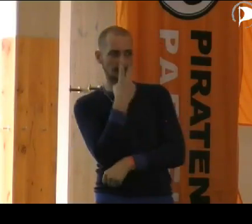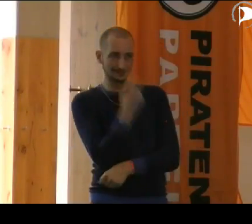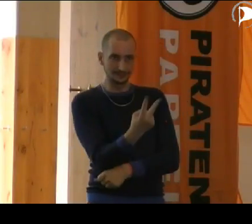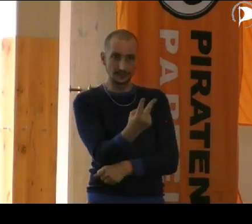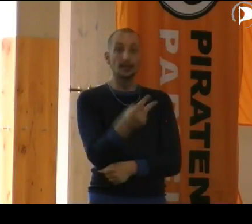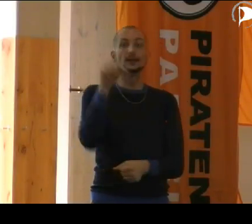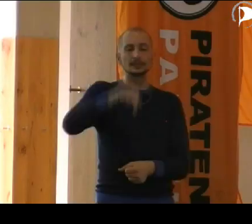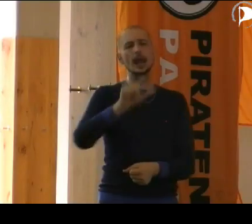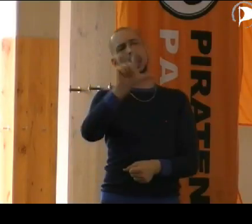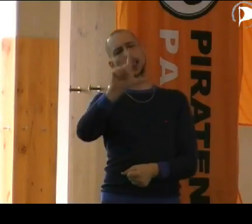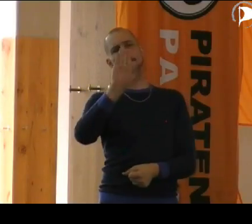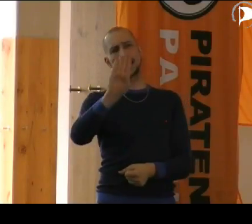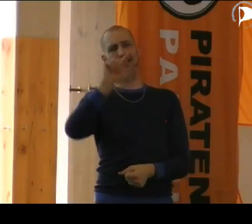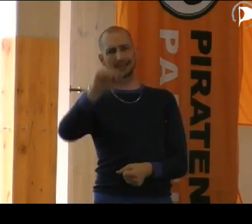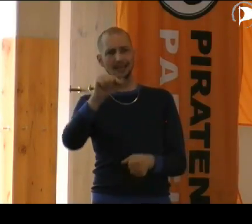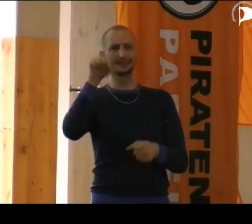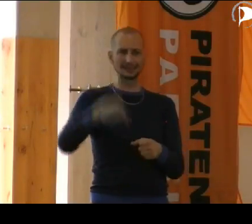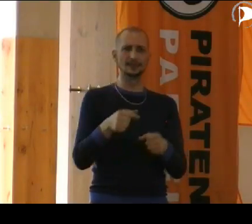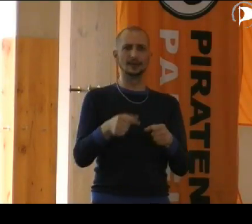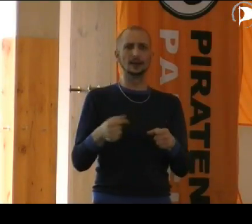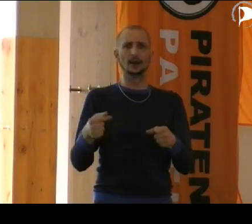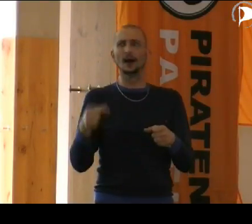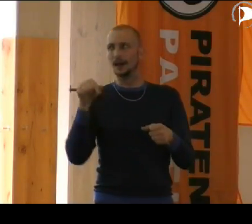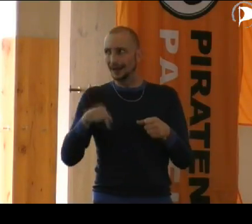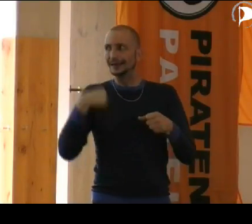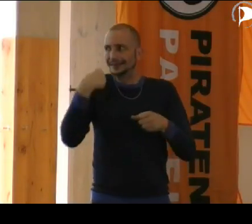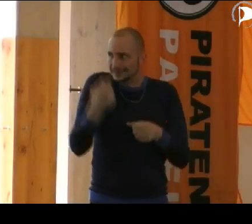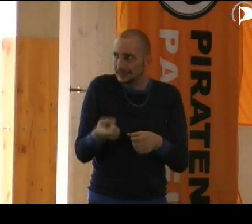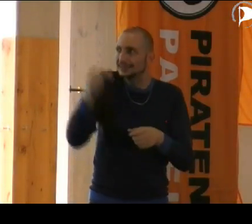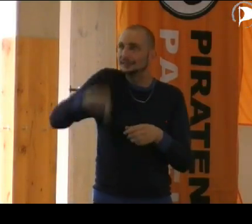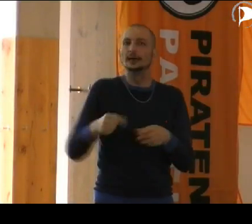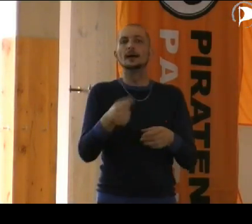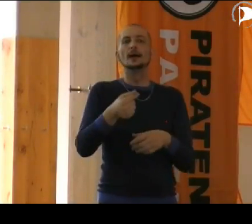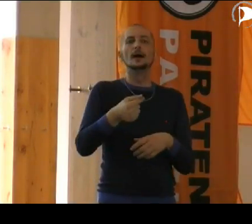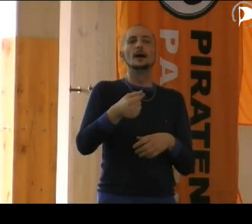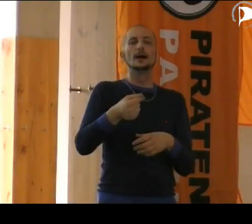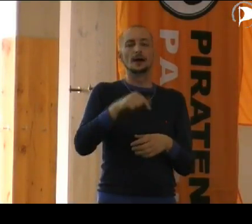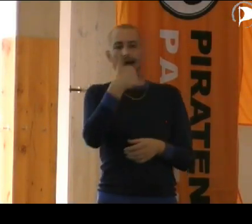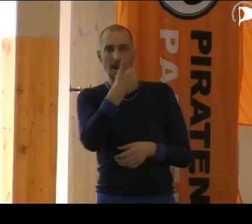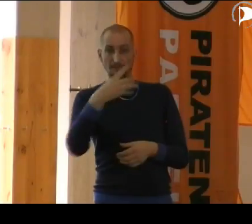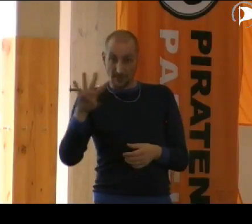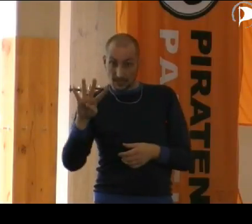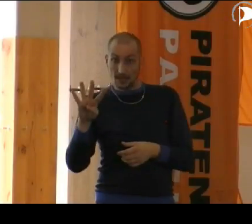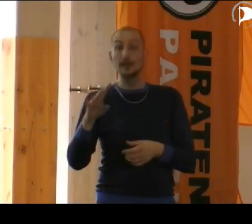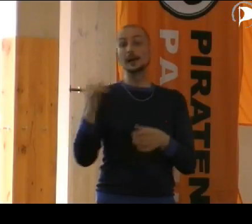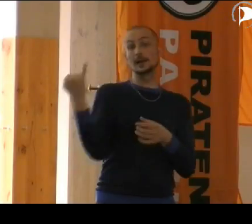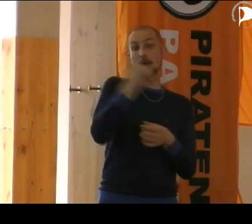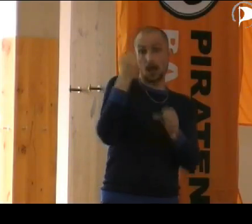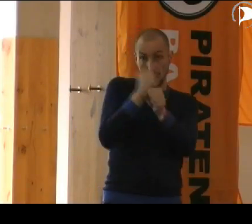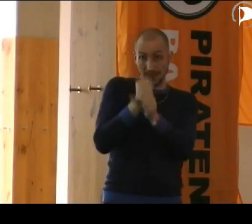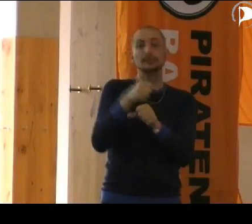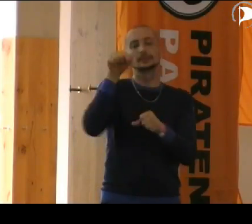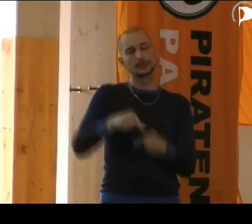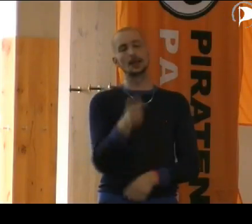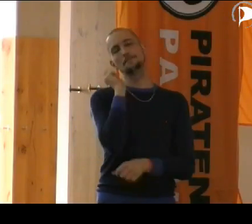dass wir schon jetzt ist es nach über zweieinhalb jahren soweit indes arbeitet auch bezirks und landesebene einfach mal scheint sich eine auszeit